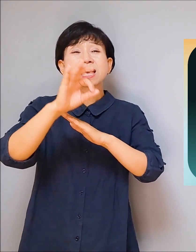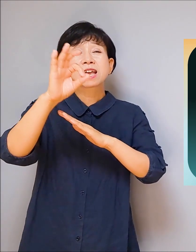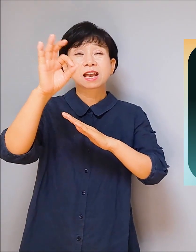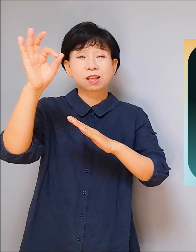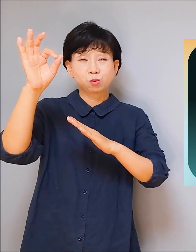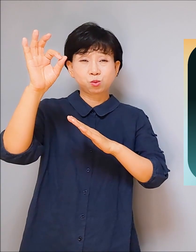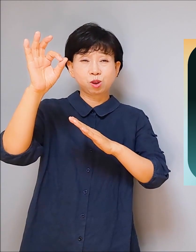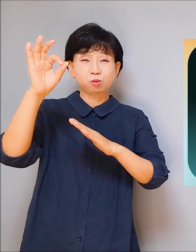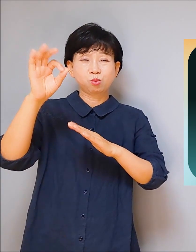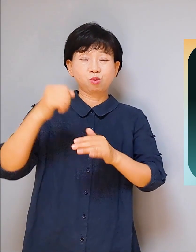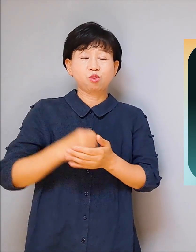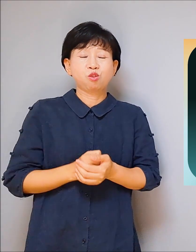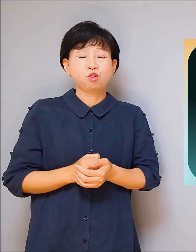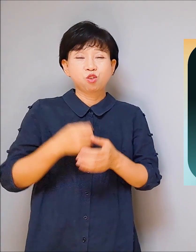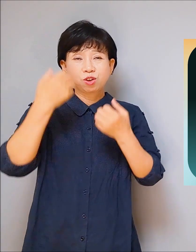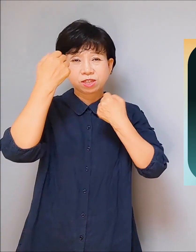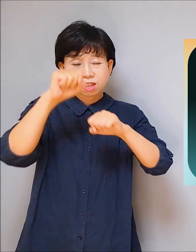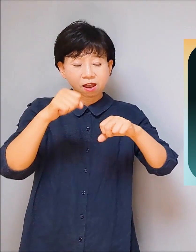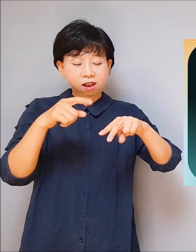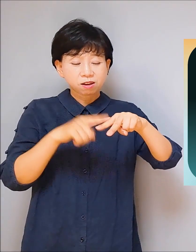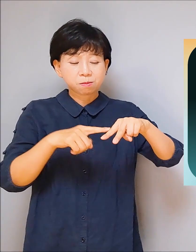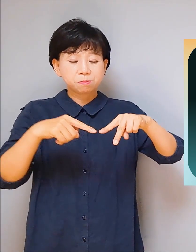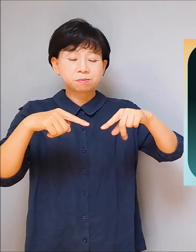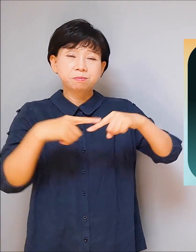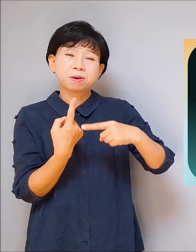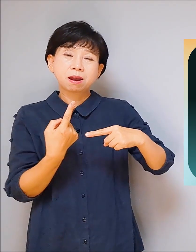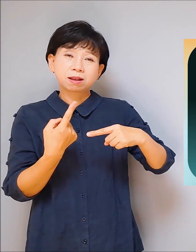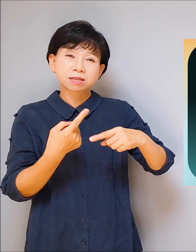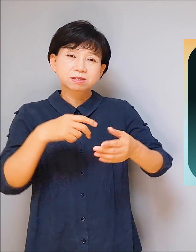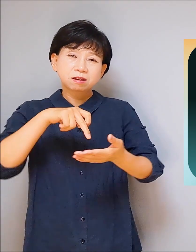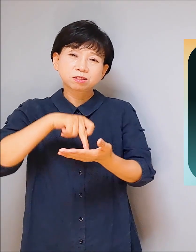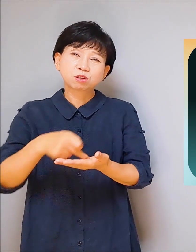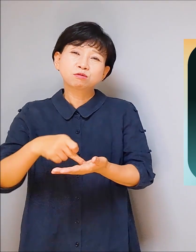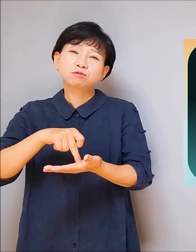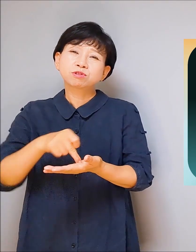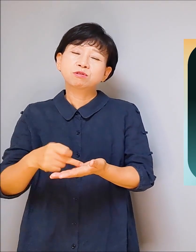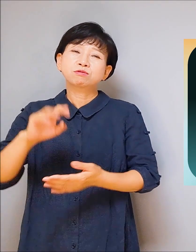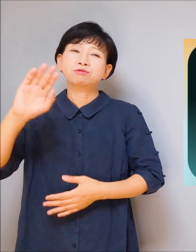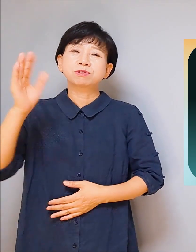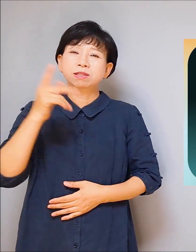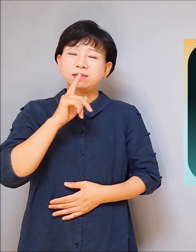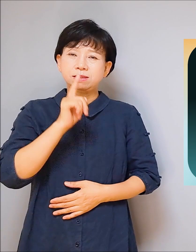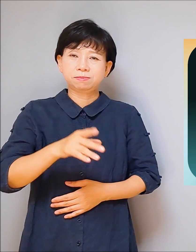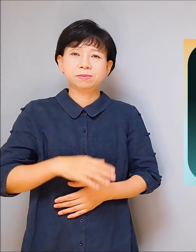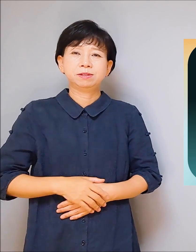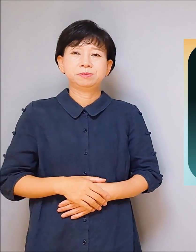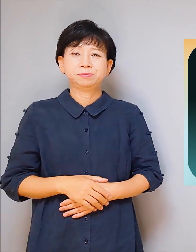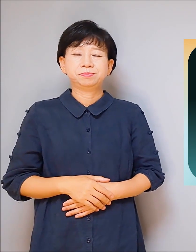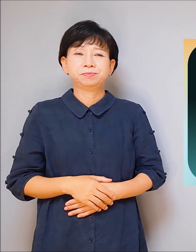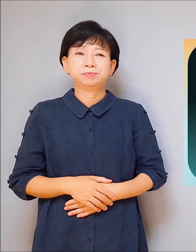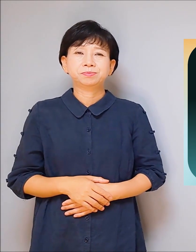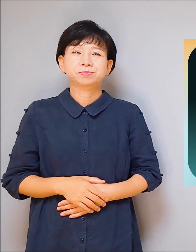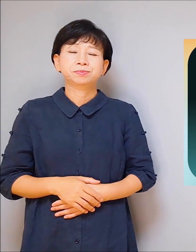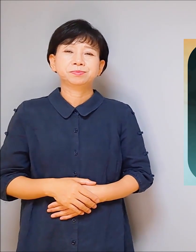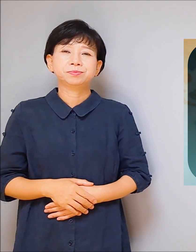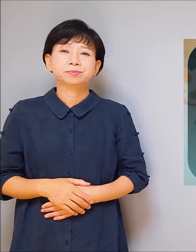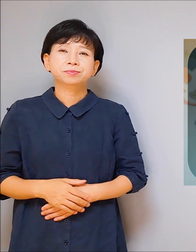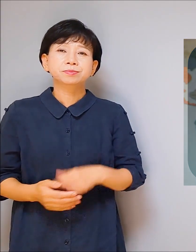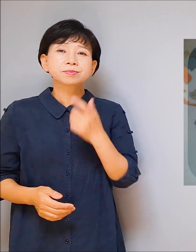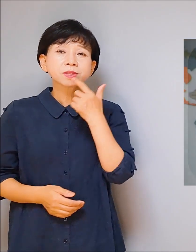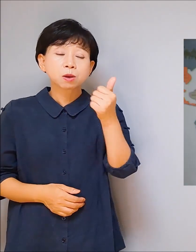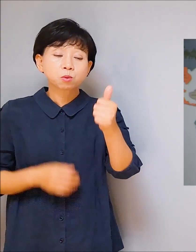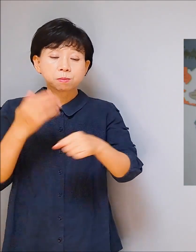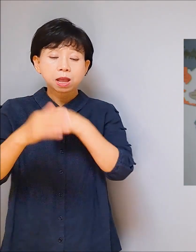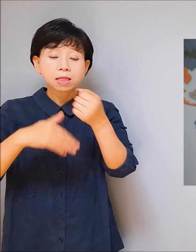말미암아 어떻게 됐어요? 위골되었으니까 쩔뚝쩔뚝하게 되었다라는 말씀입니다. 야곱은